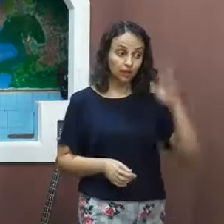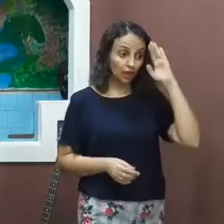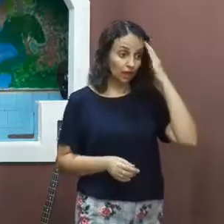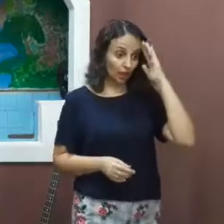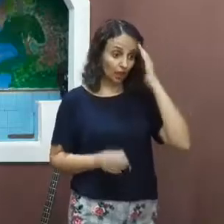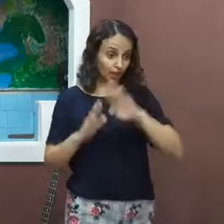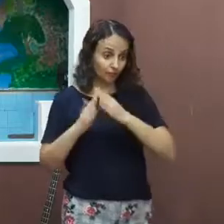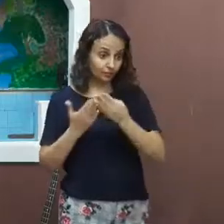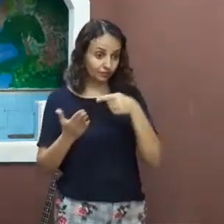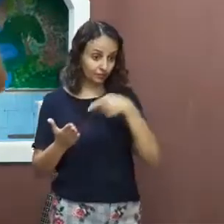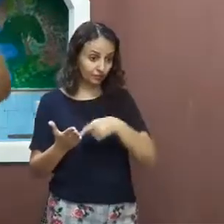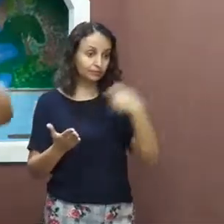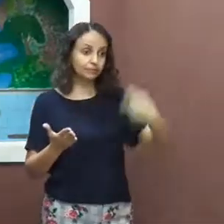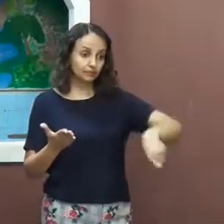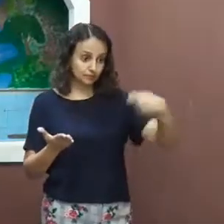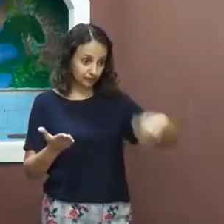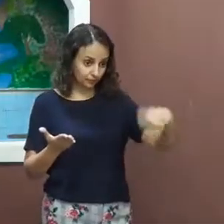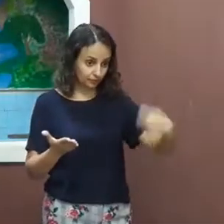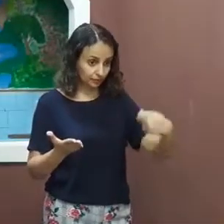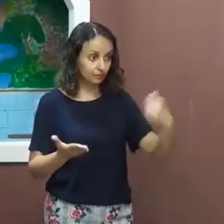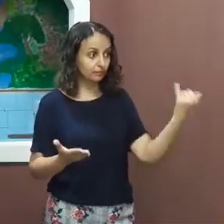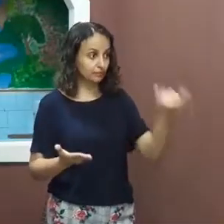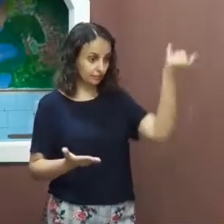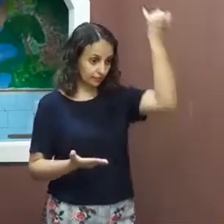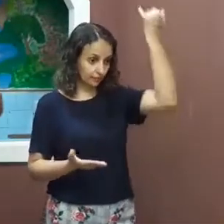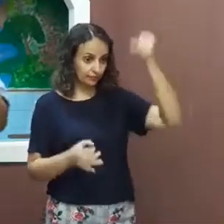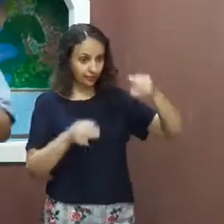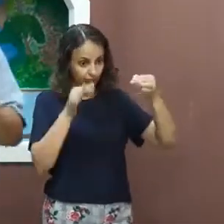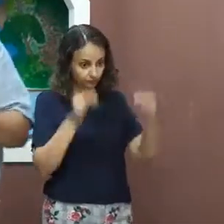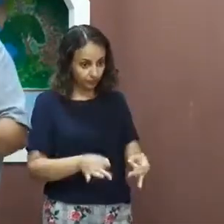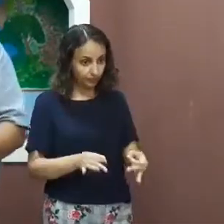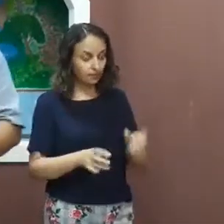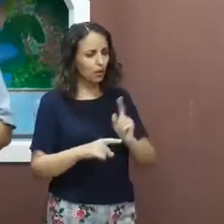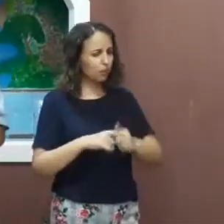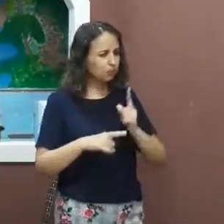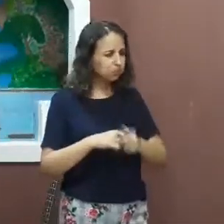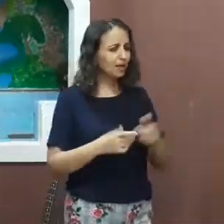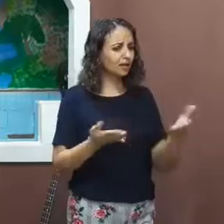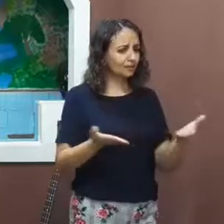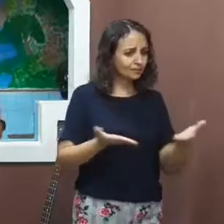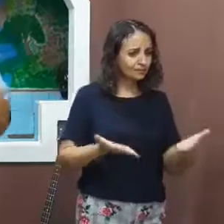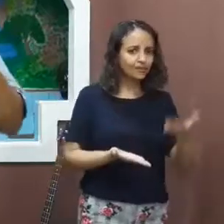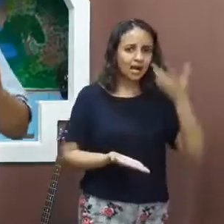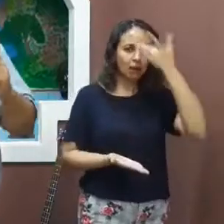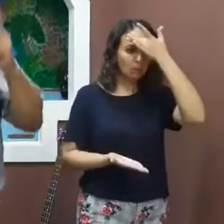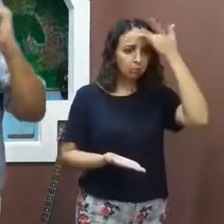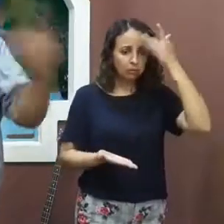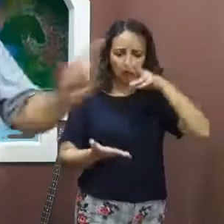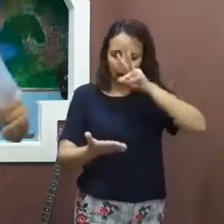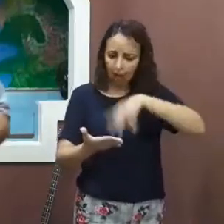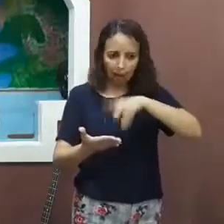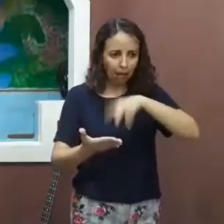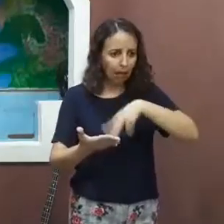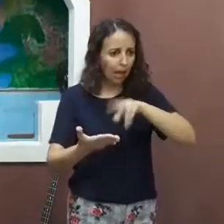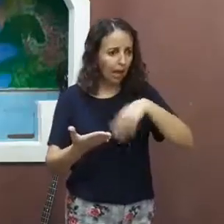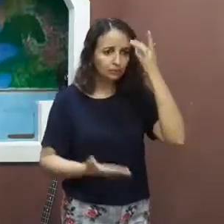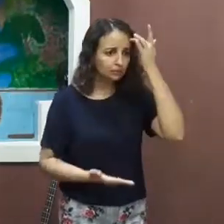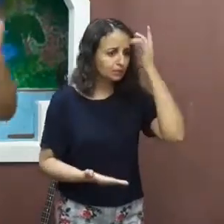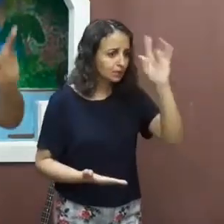Não que esse é o mais importante, mas é importante. Porque nós temos tido uma geração que não sabe os nomes